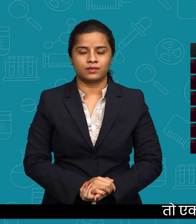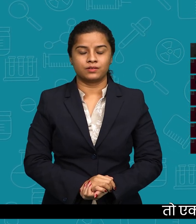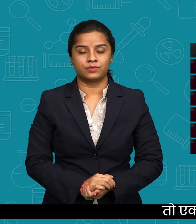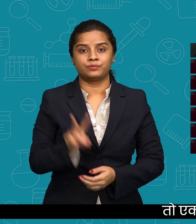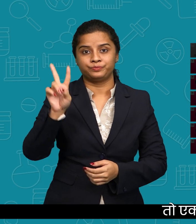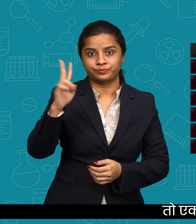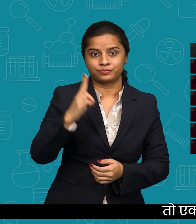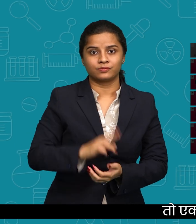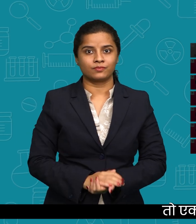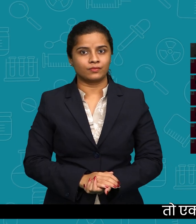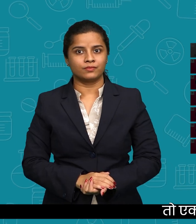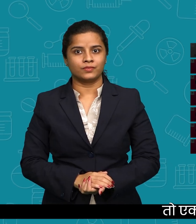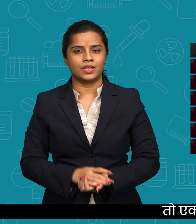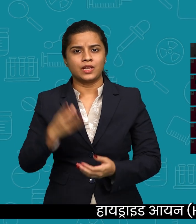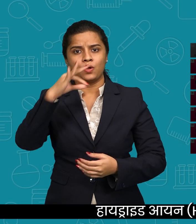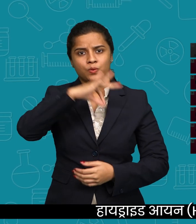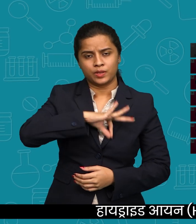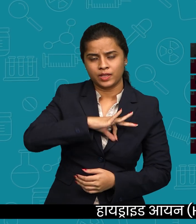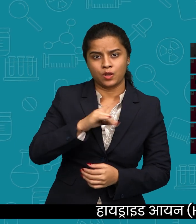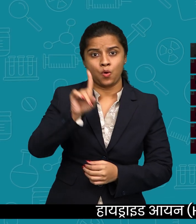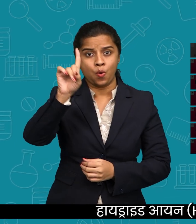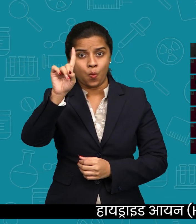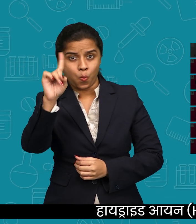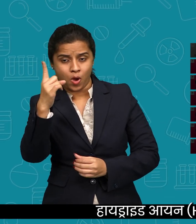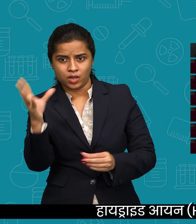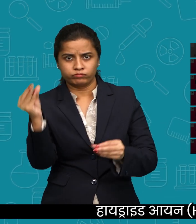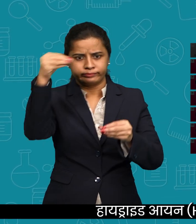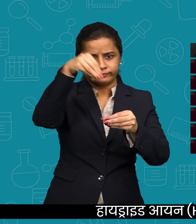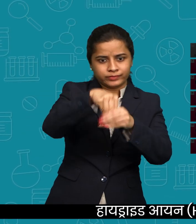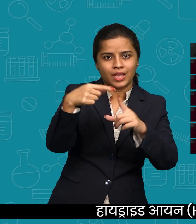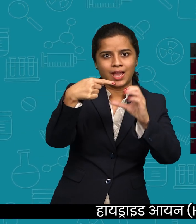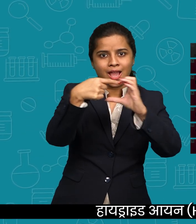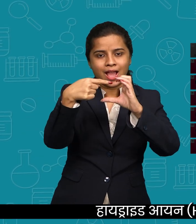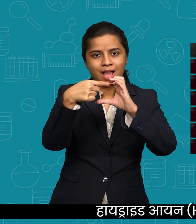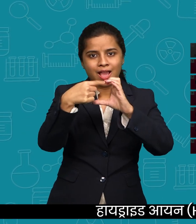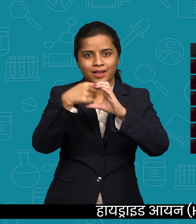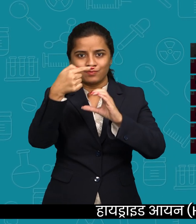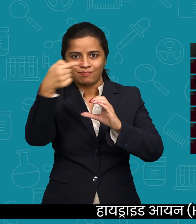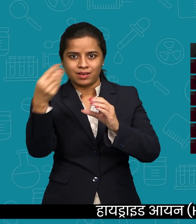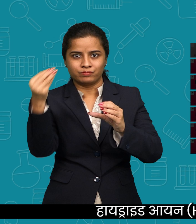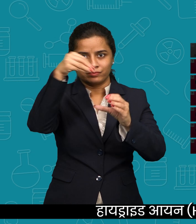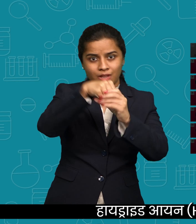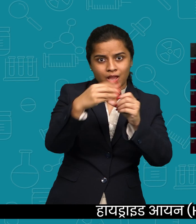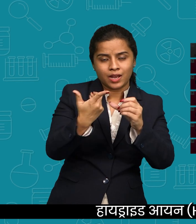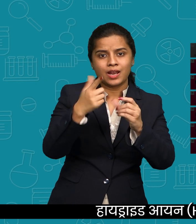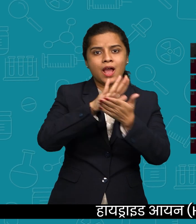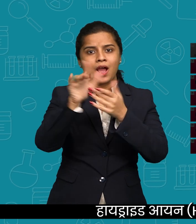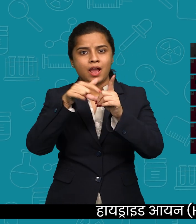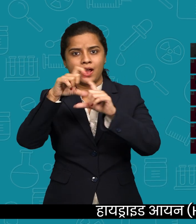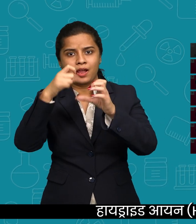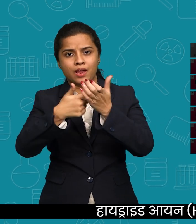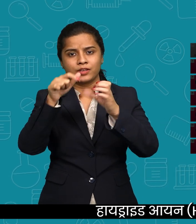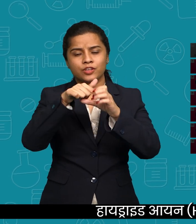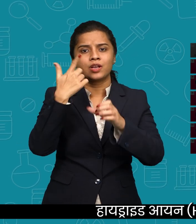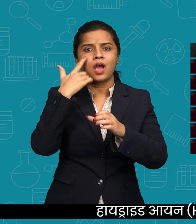2. तो एक इलेक्ट्रॉन ग्रहण करून हायड्रॉइड आयन H- तयार करू शकतो, जसे हॅलोजन.